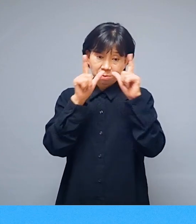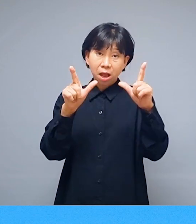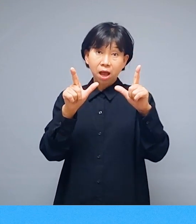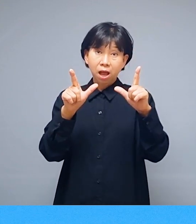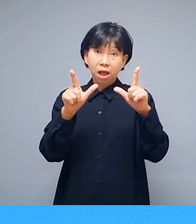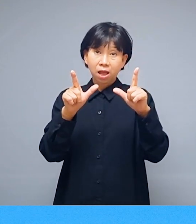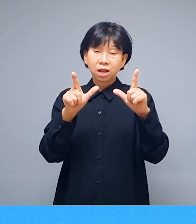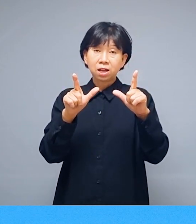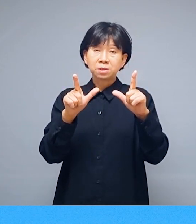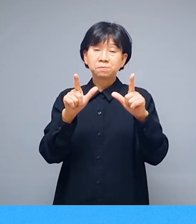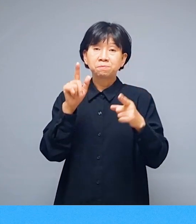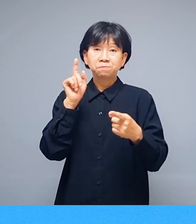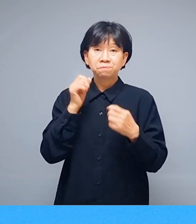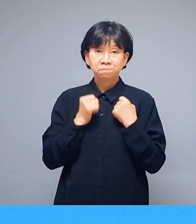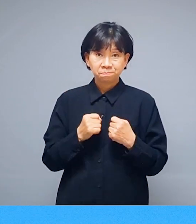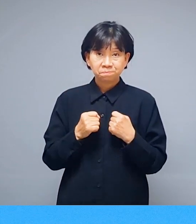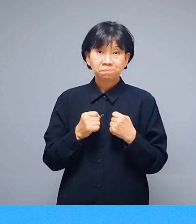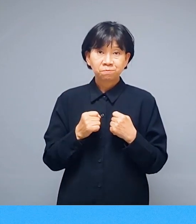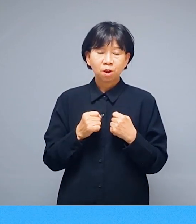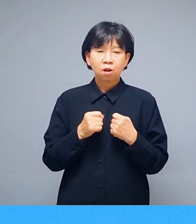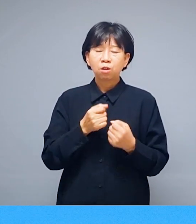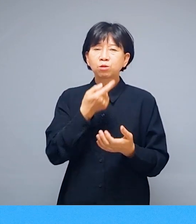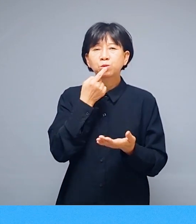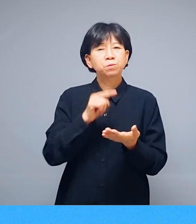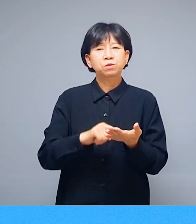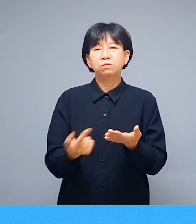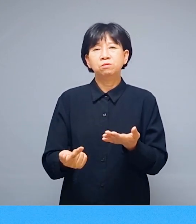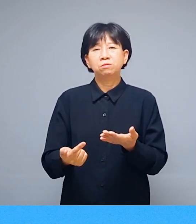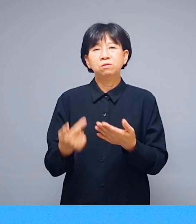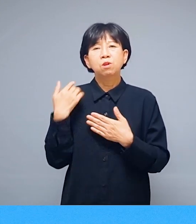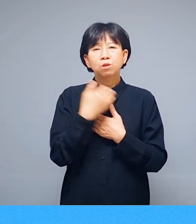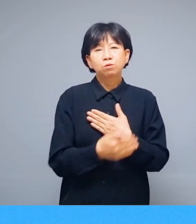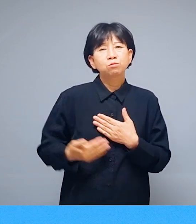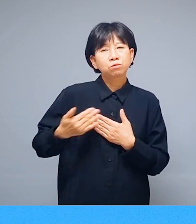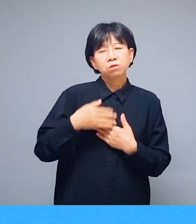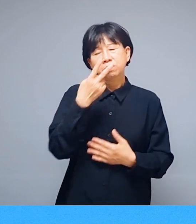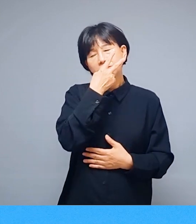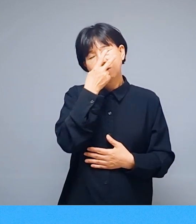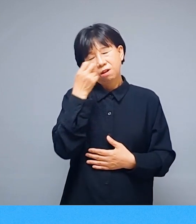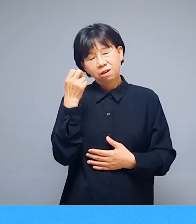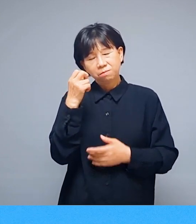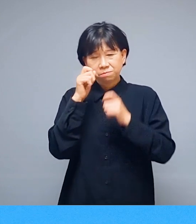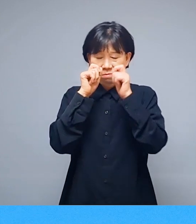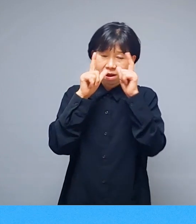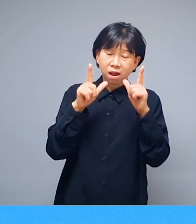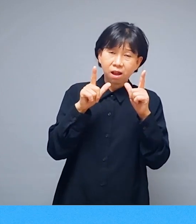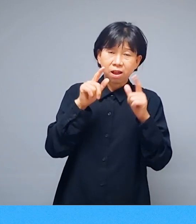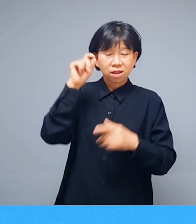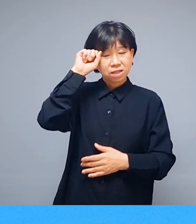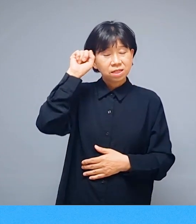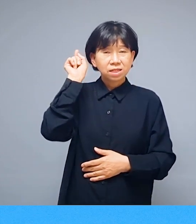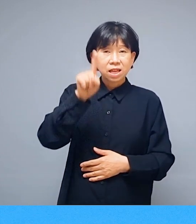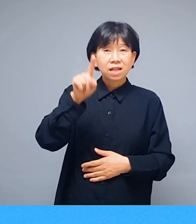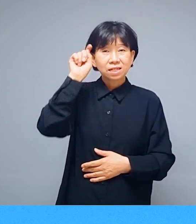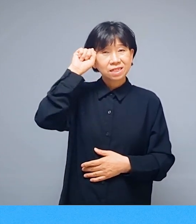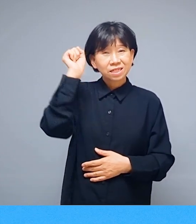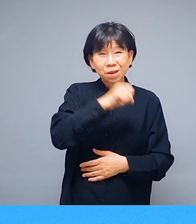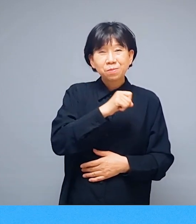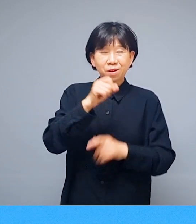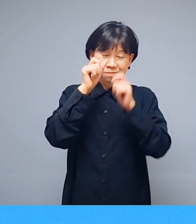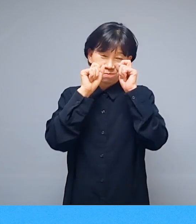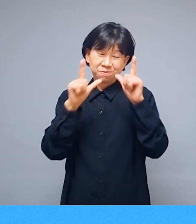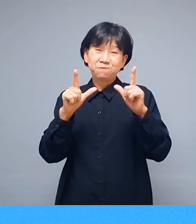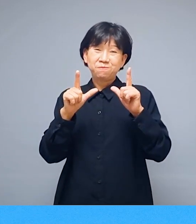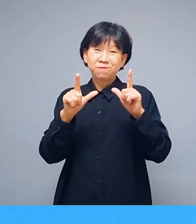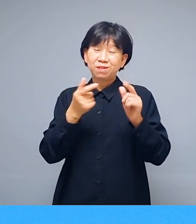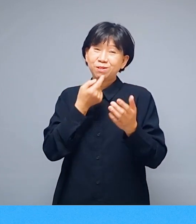참 쉽지 않잖아요. 육신의 잠을 깨는 거 쉽습니까? 내일 새벽부터 교회에서 만납시다 할 건데,